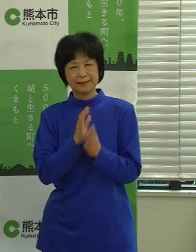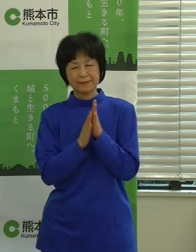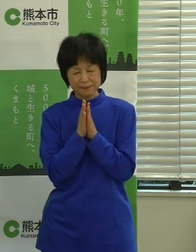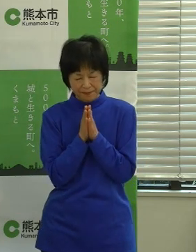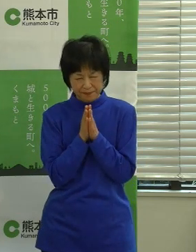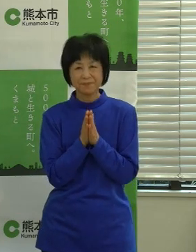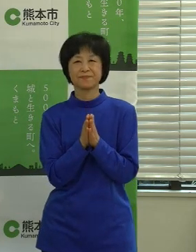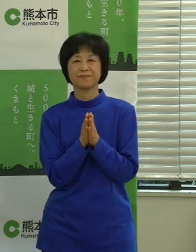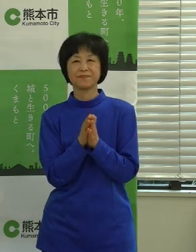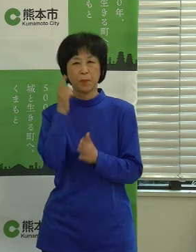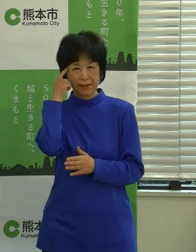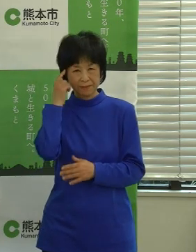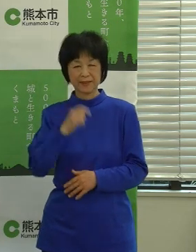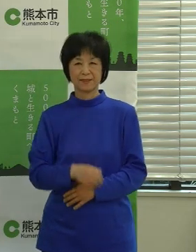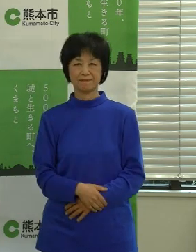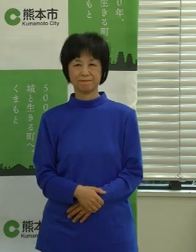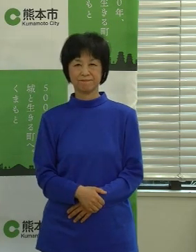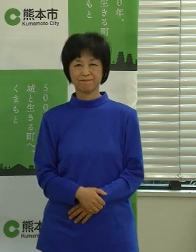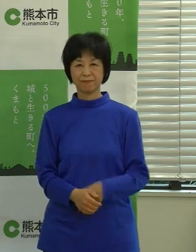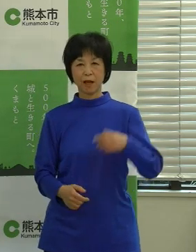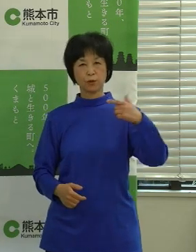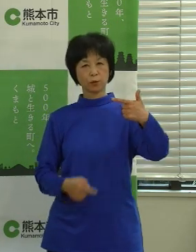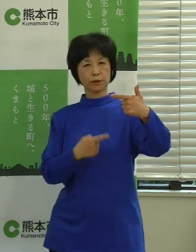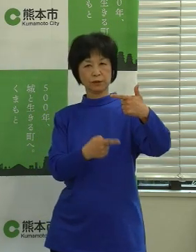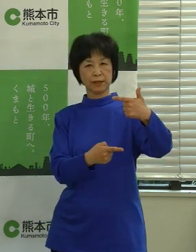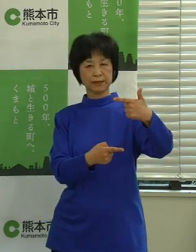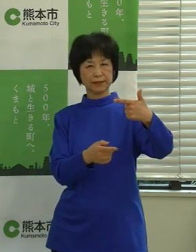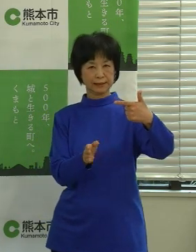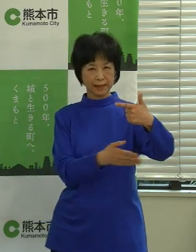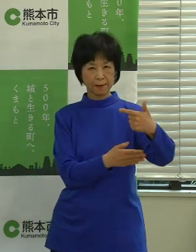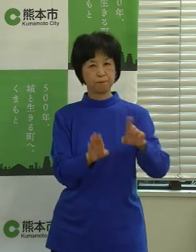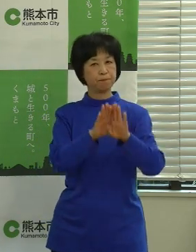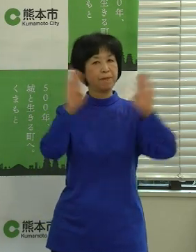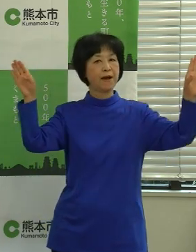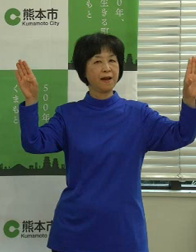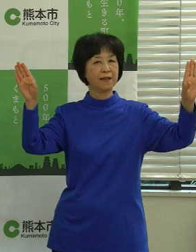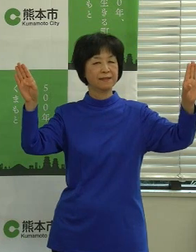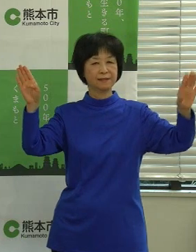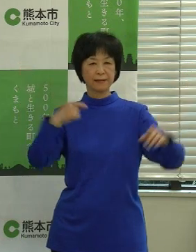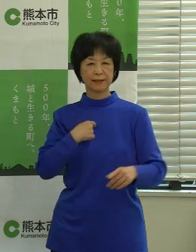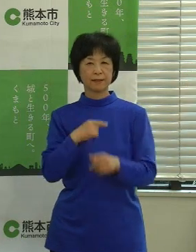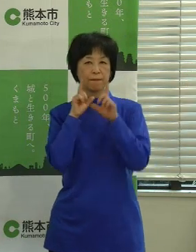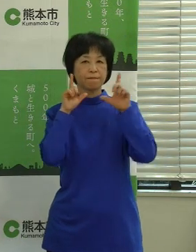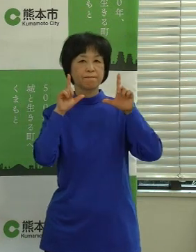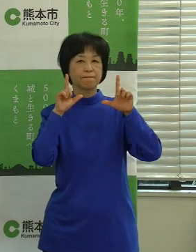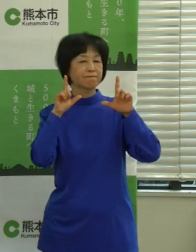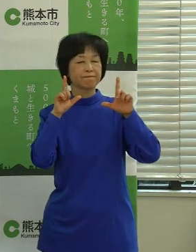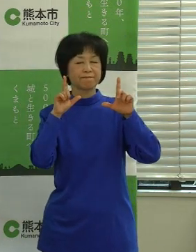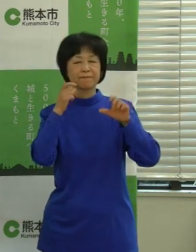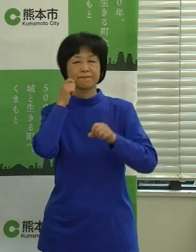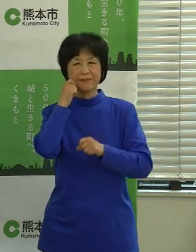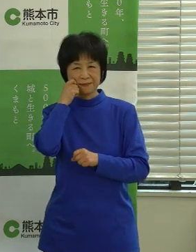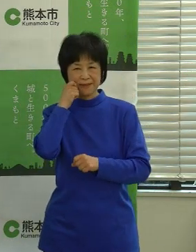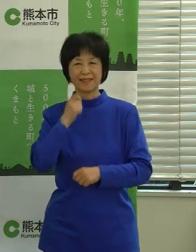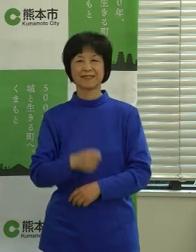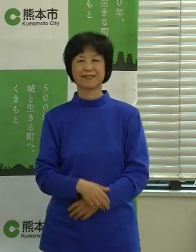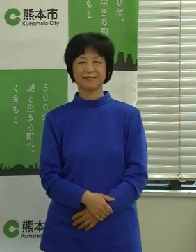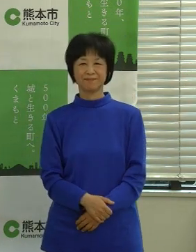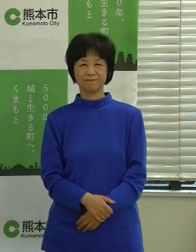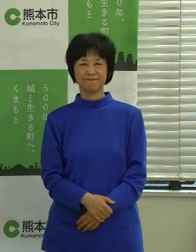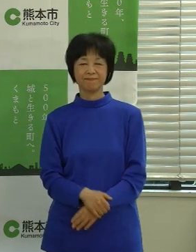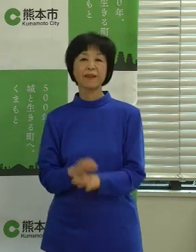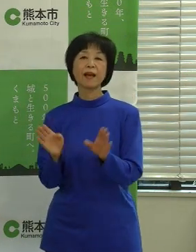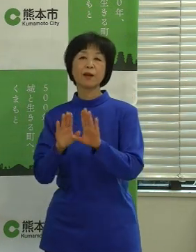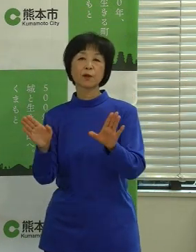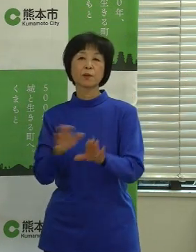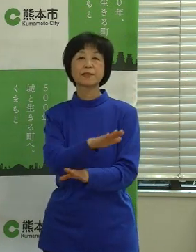ております。ですからちょっと6月1日からというのは私の口からもまだちょっと言えない状況です。ただ子どもさんたちが非